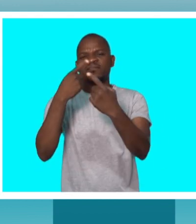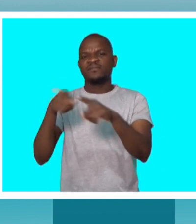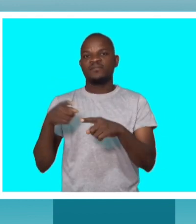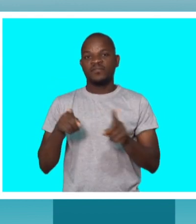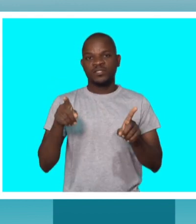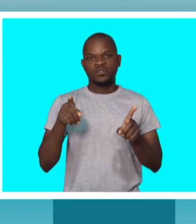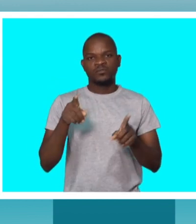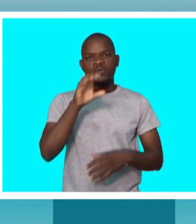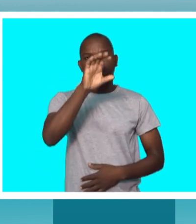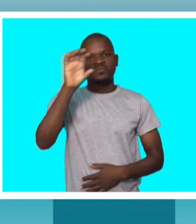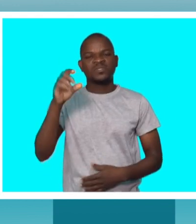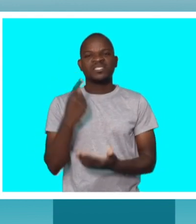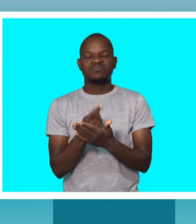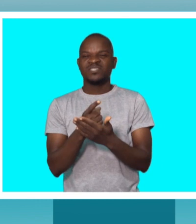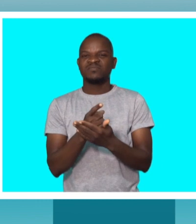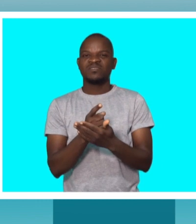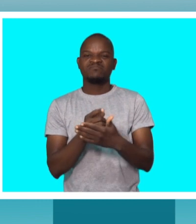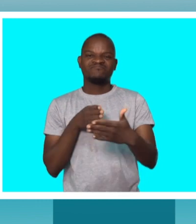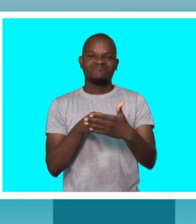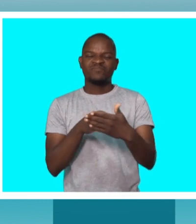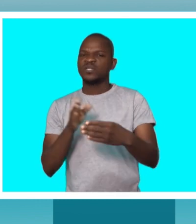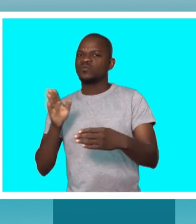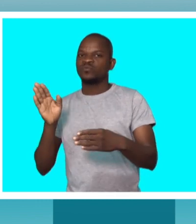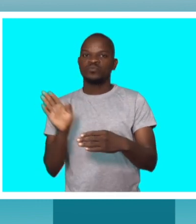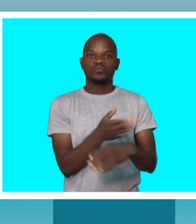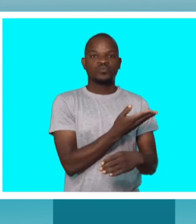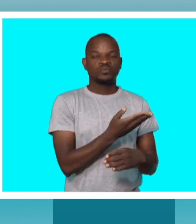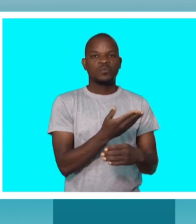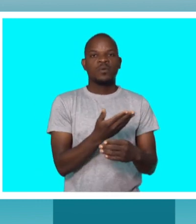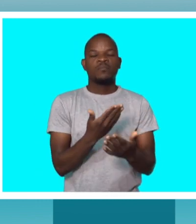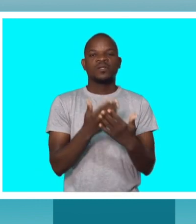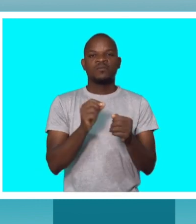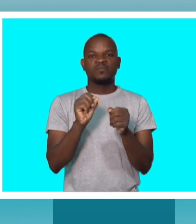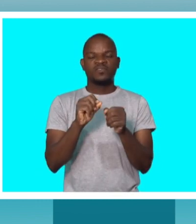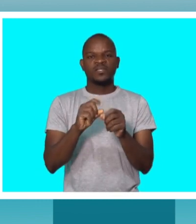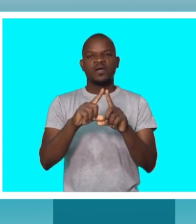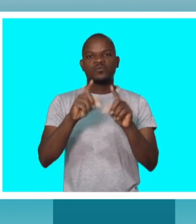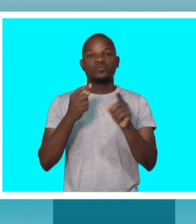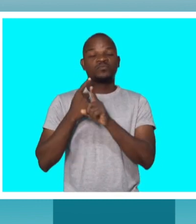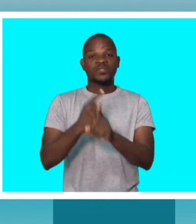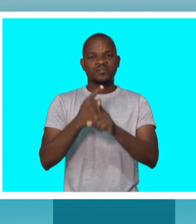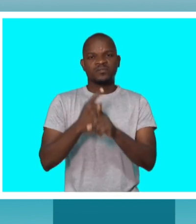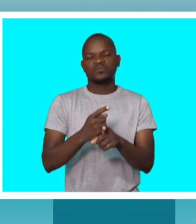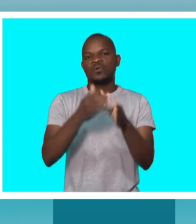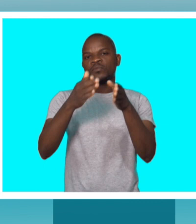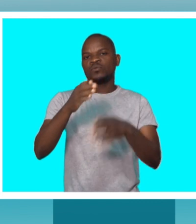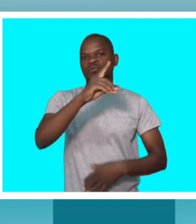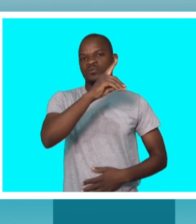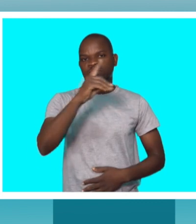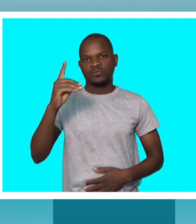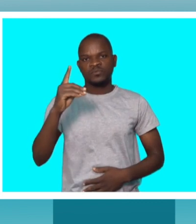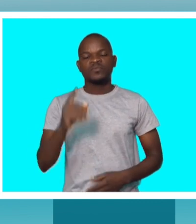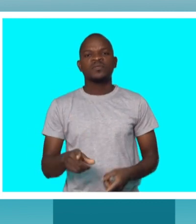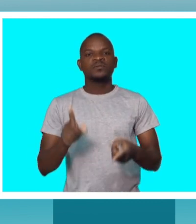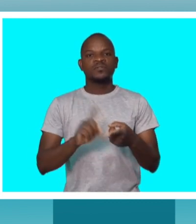Estados de remover todas as barreiras que possam impedir a participação das pessoas com